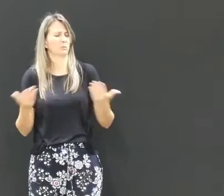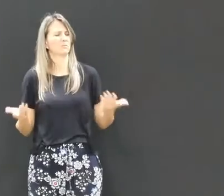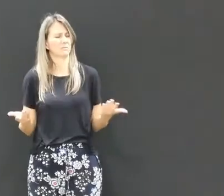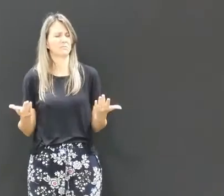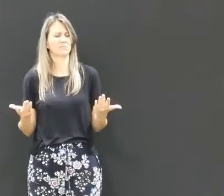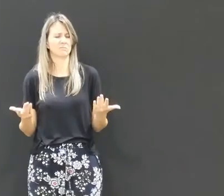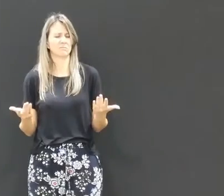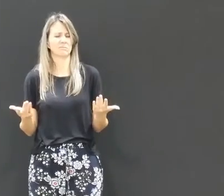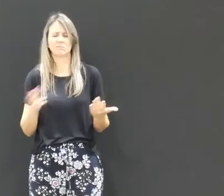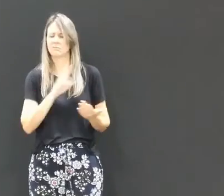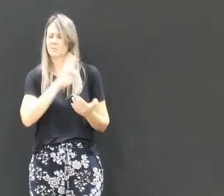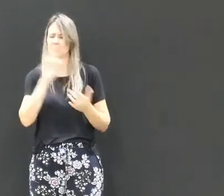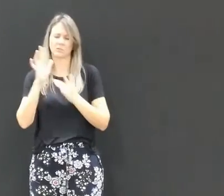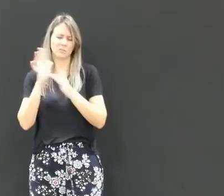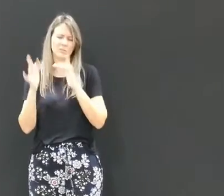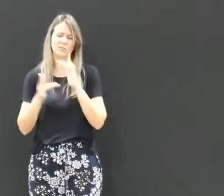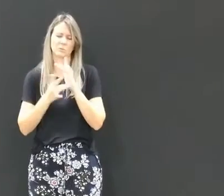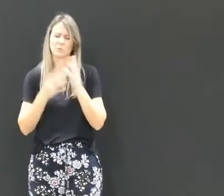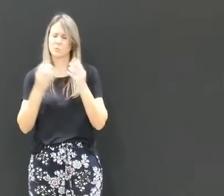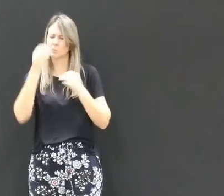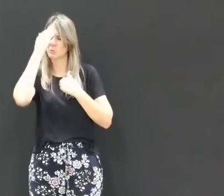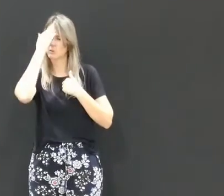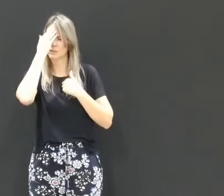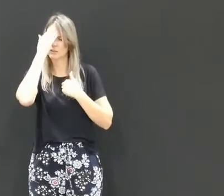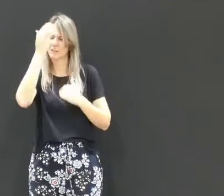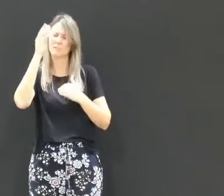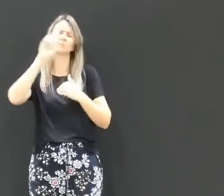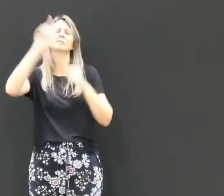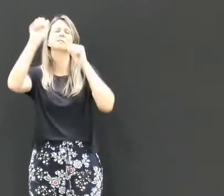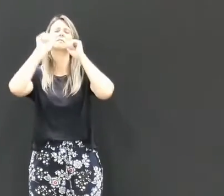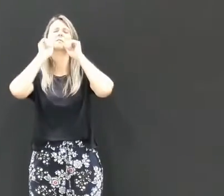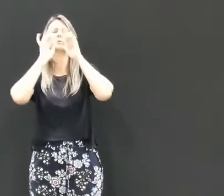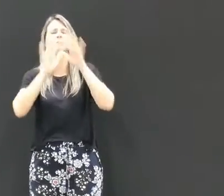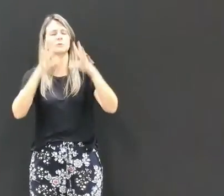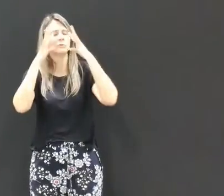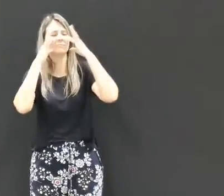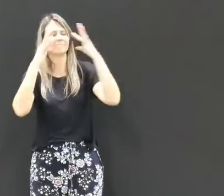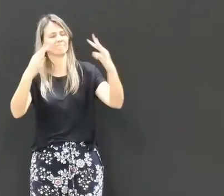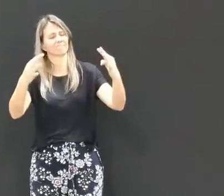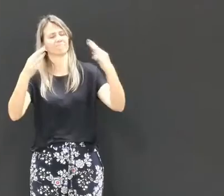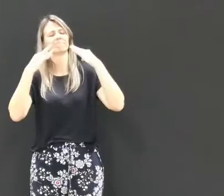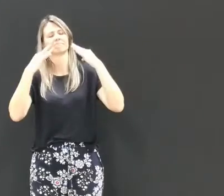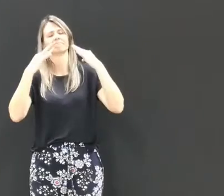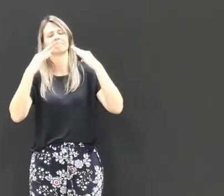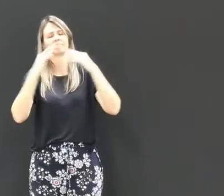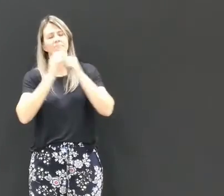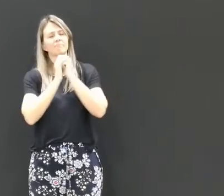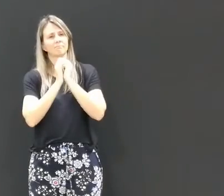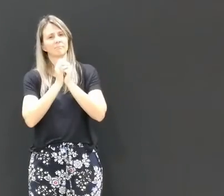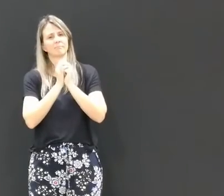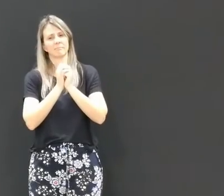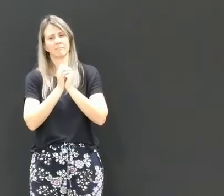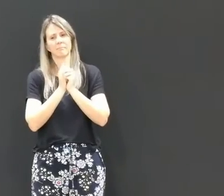de humildade. Em nome de Jesus, te agradecemos por todas as bênçãos, te agradecemos pela atenção